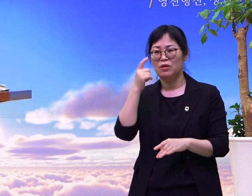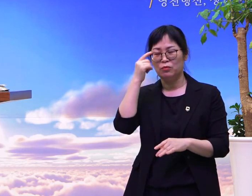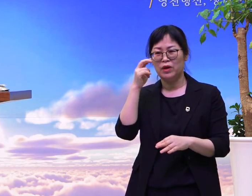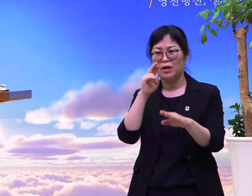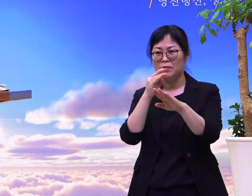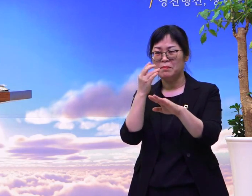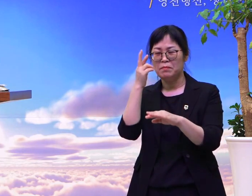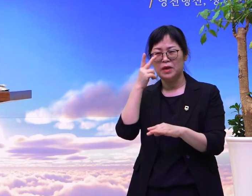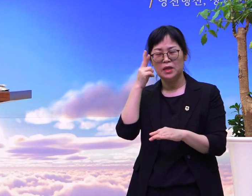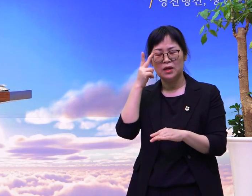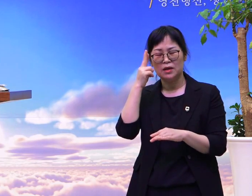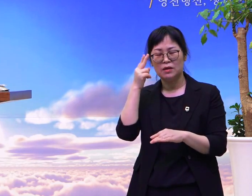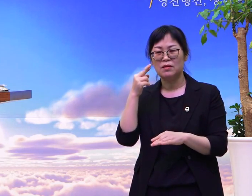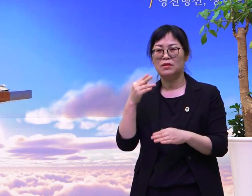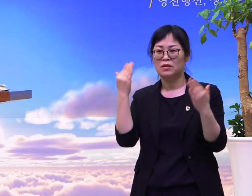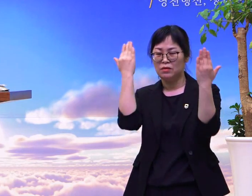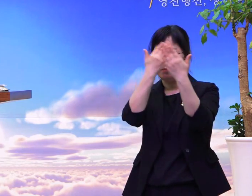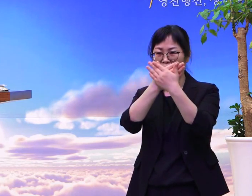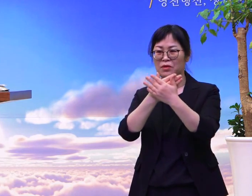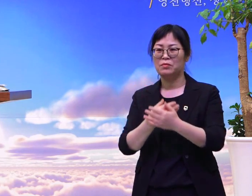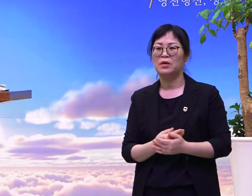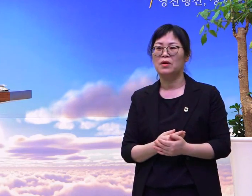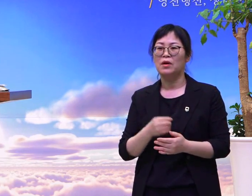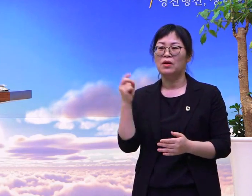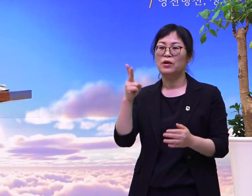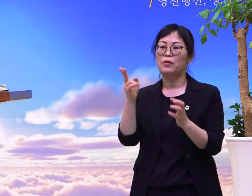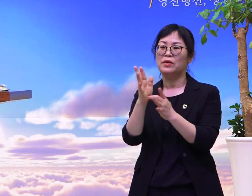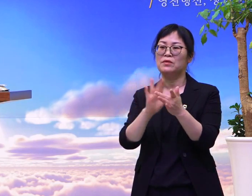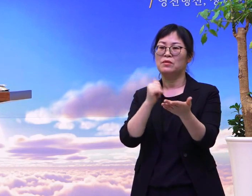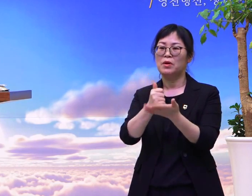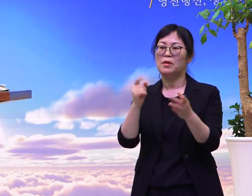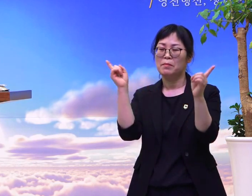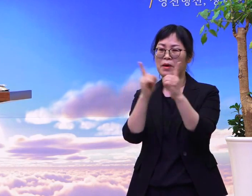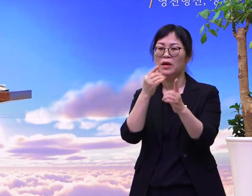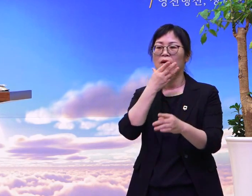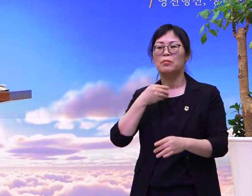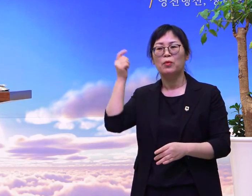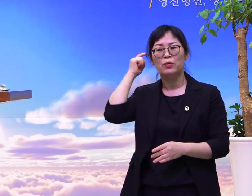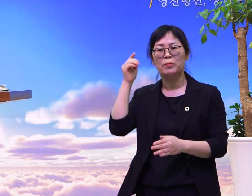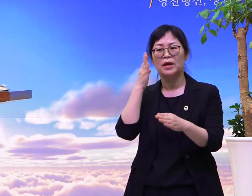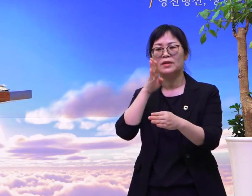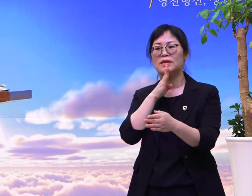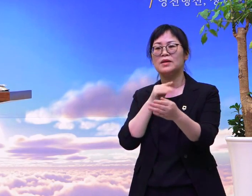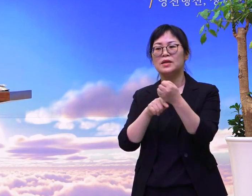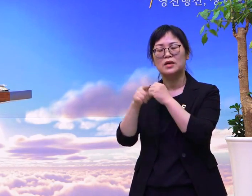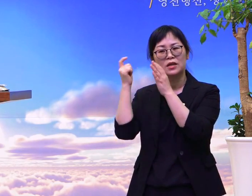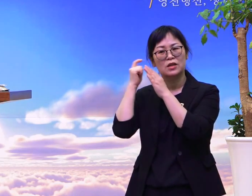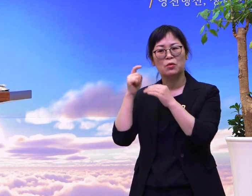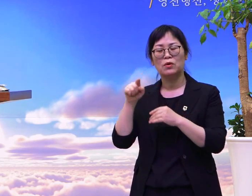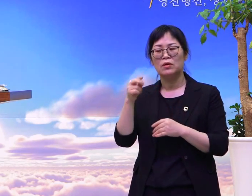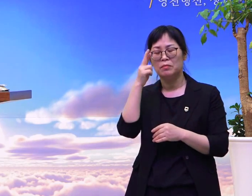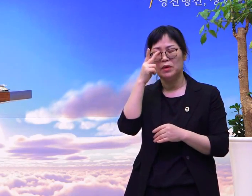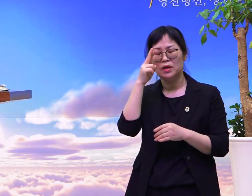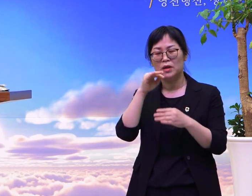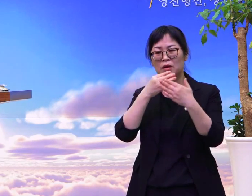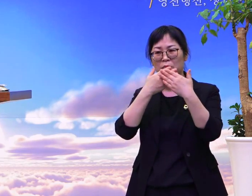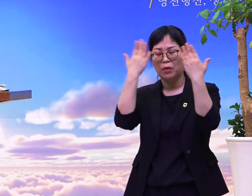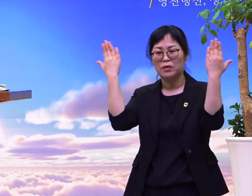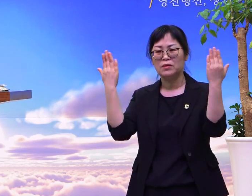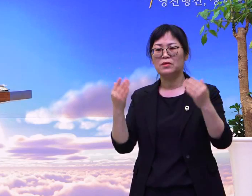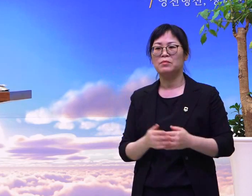했습니다. 그리고 예수를 만나고 복음의 진리를 듣고 그 비늘 같은 것이 벗어졌습니다.